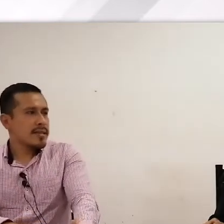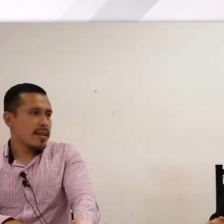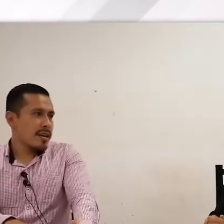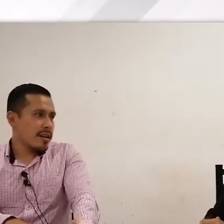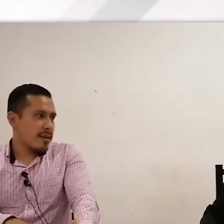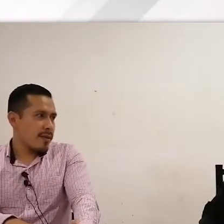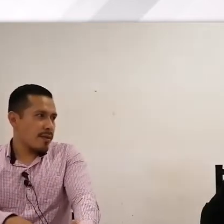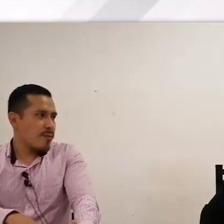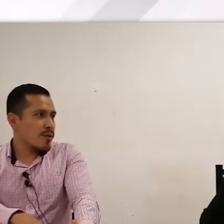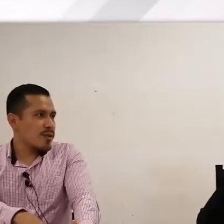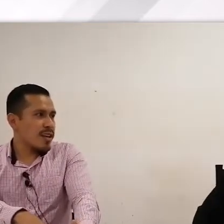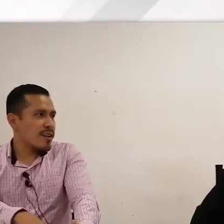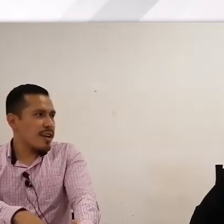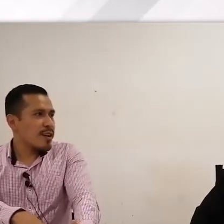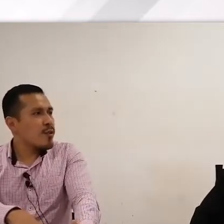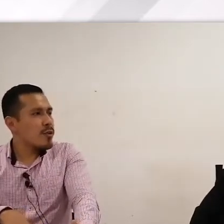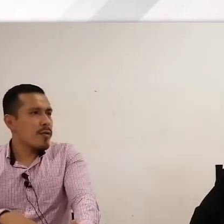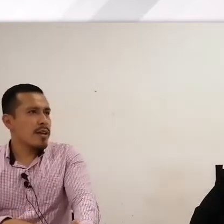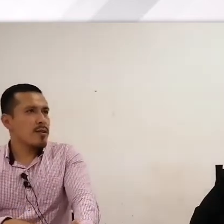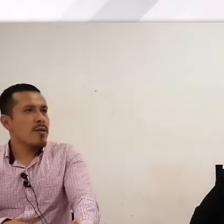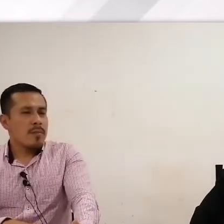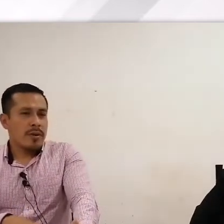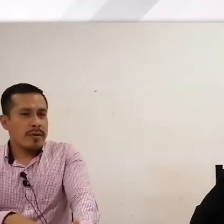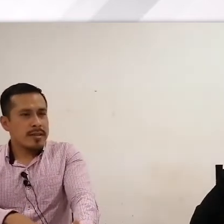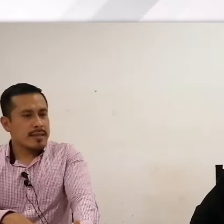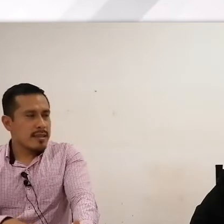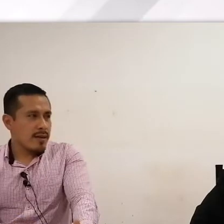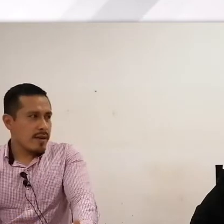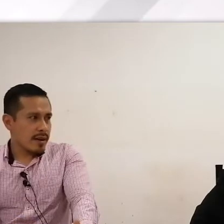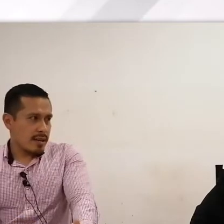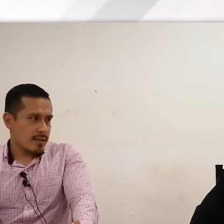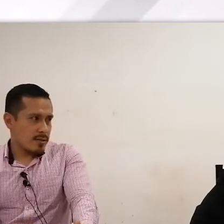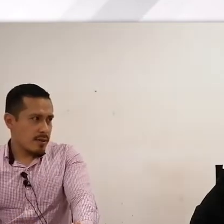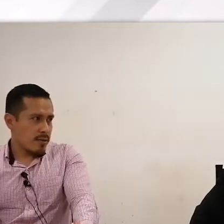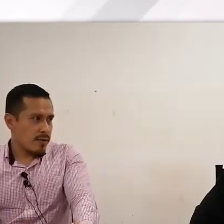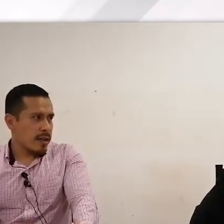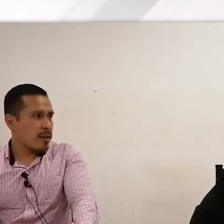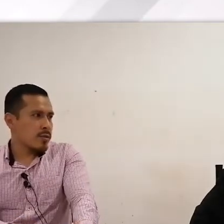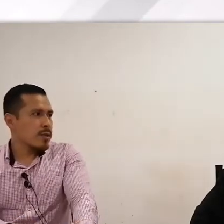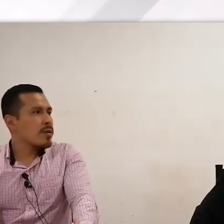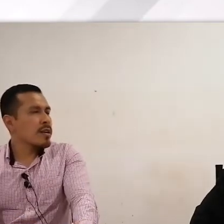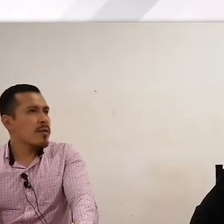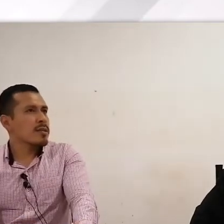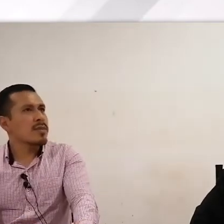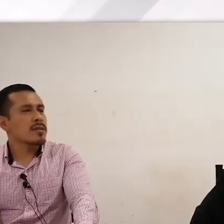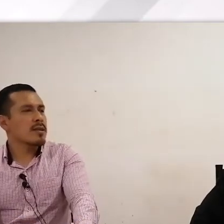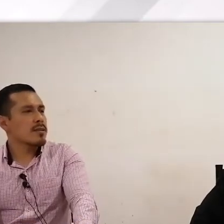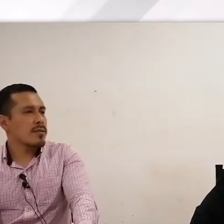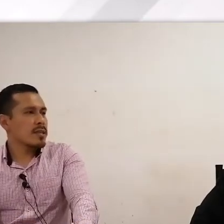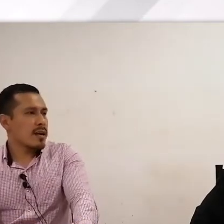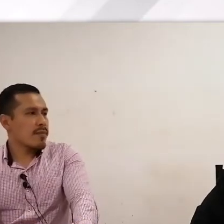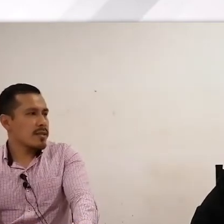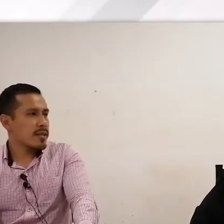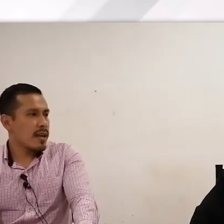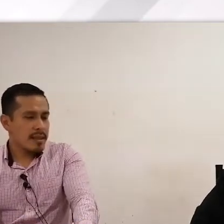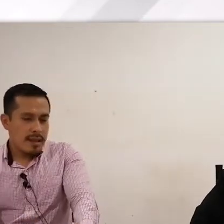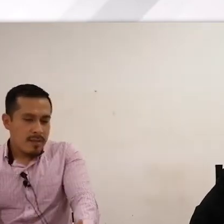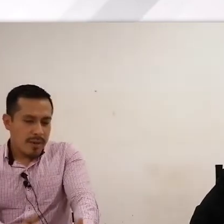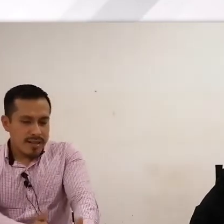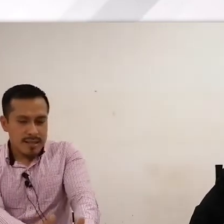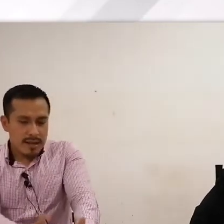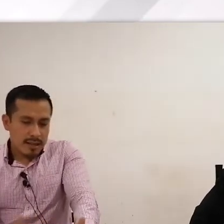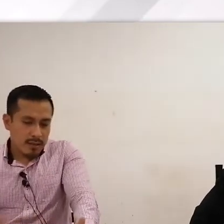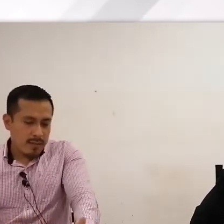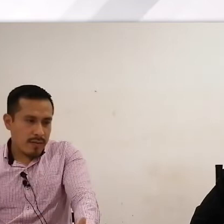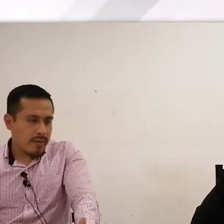¿no? Pareciera que vivimos en otro año, pero en este tema relacionado con la inclusión y con las personas con